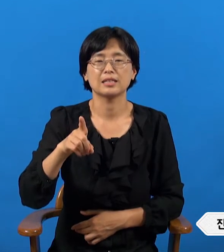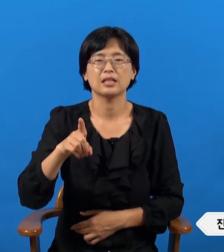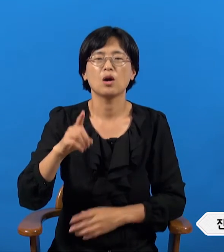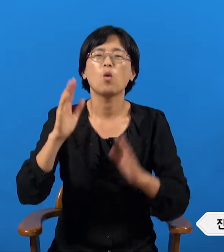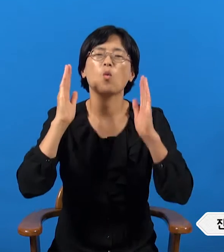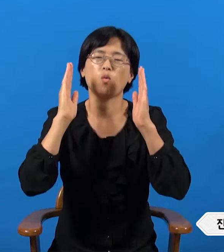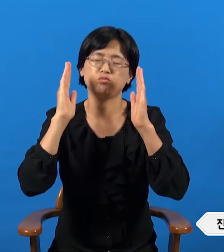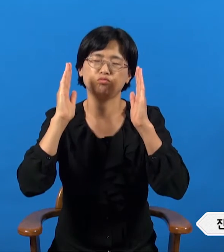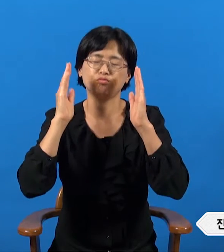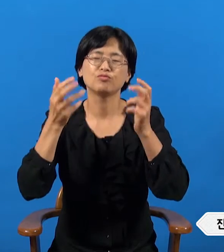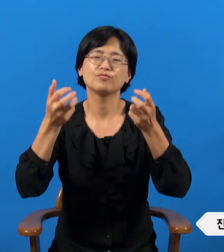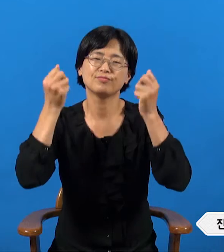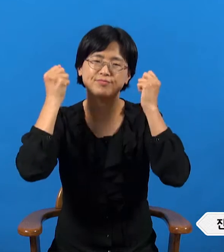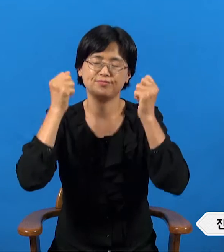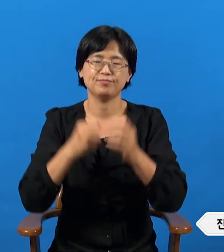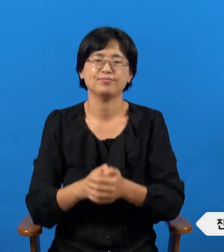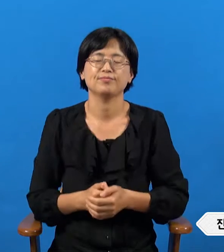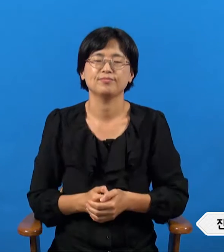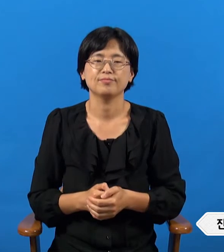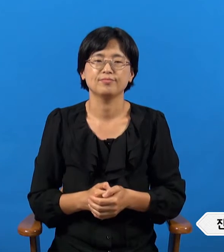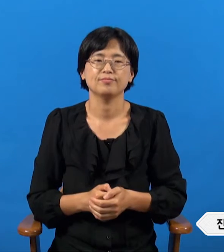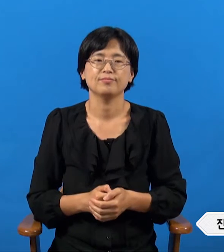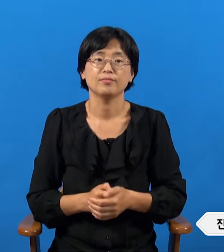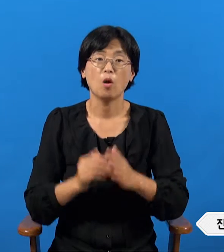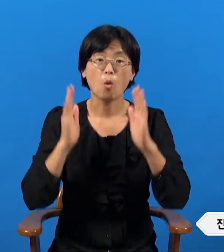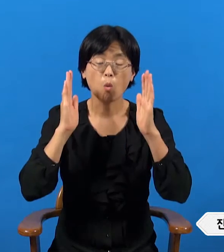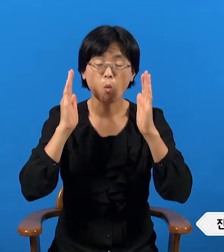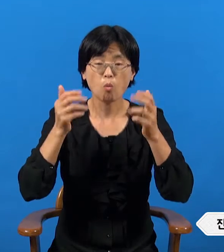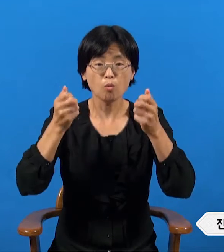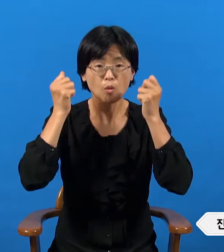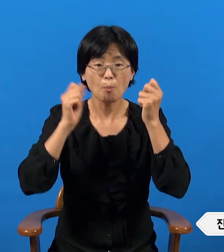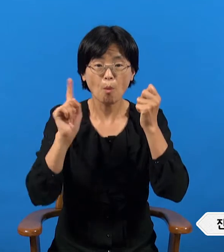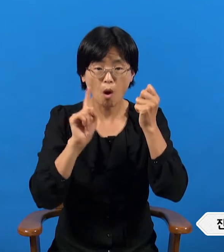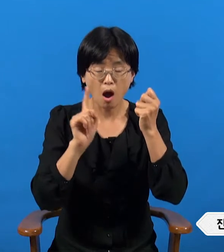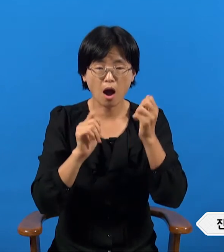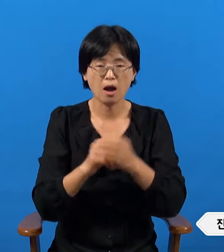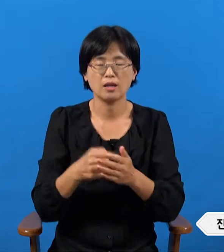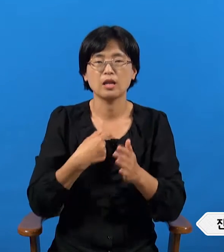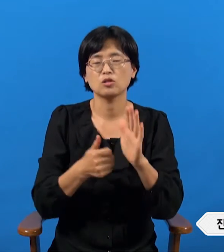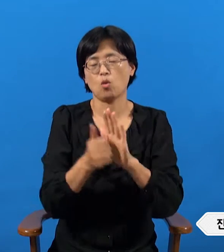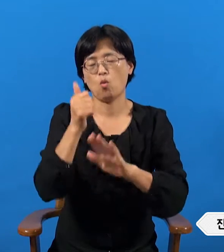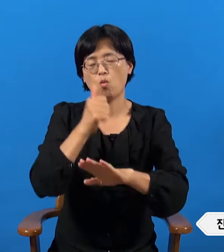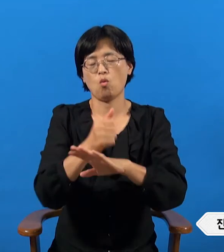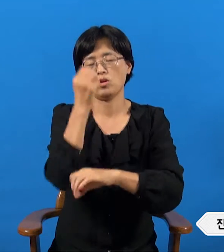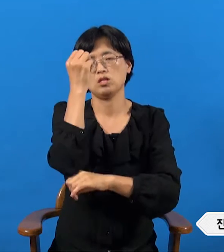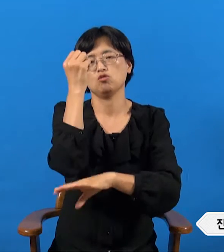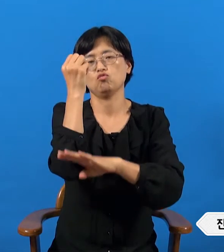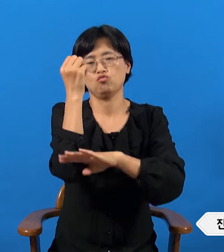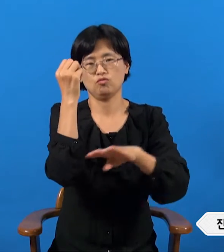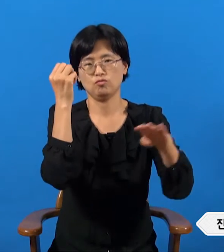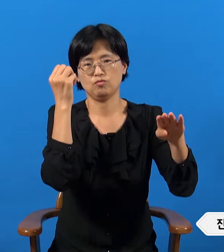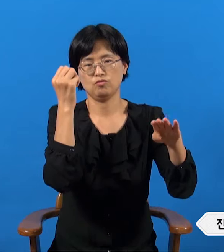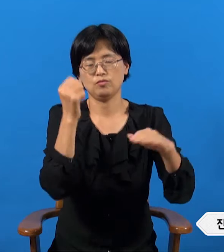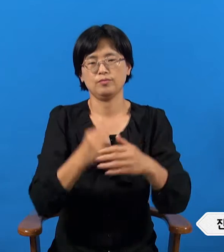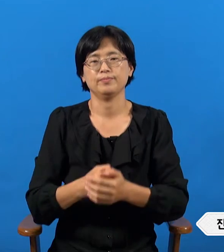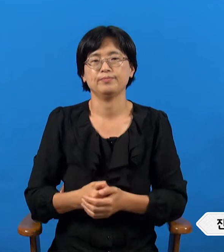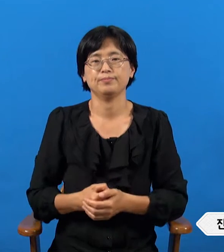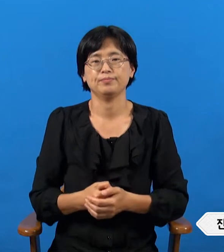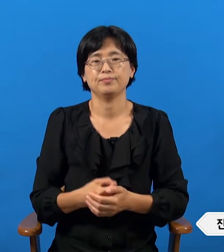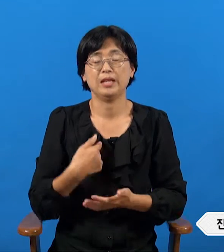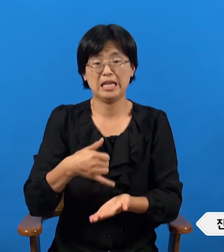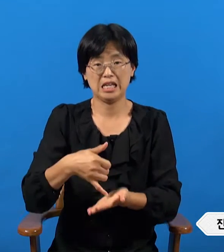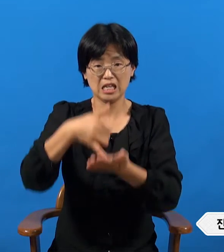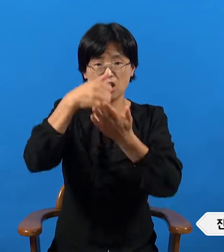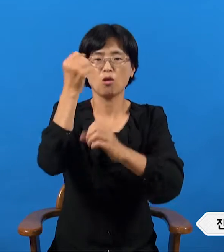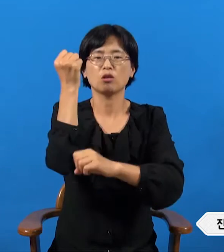이야기합니다. 학력입니다. 내가 어떤 학력을 가지고 있는가, 그것이 나의 성공 기준이 되어져 버립니다.